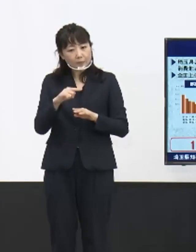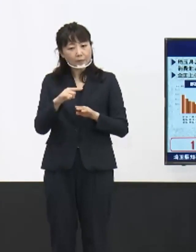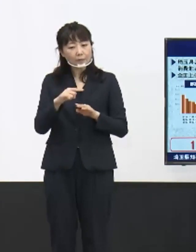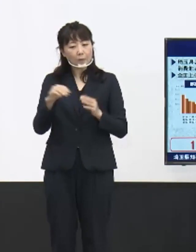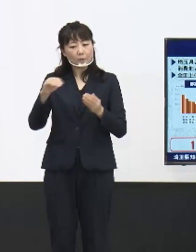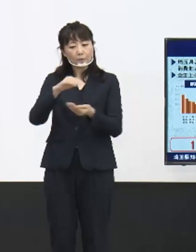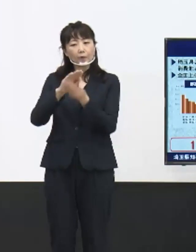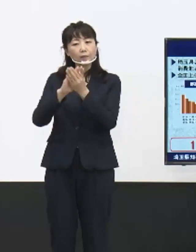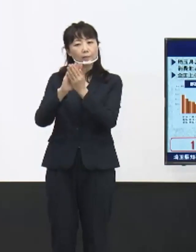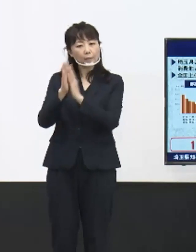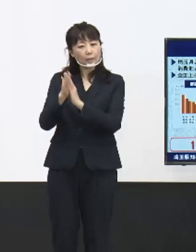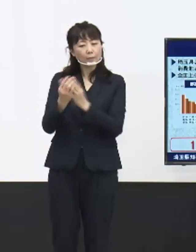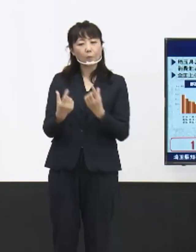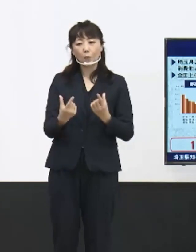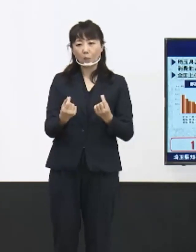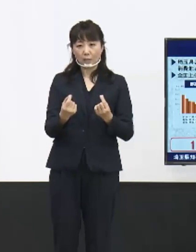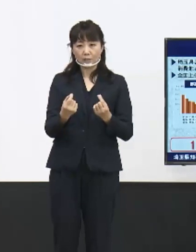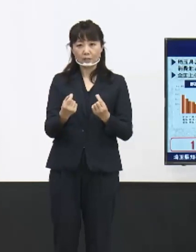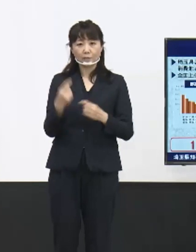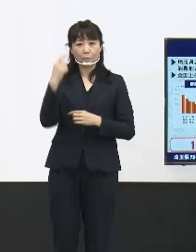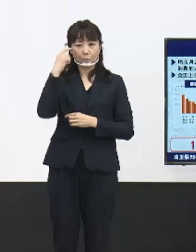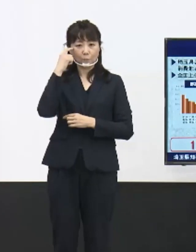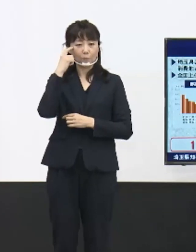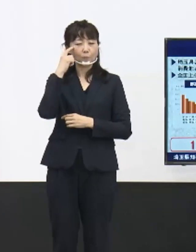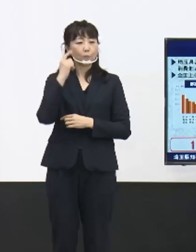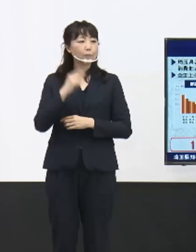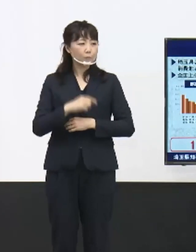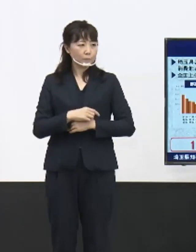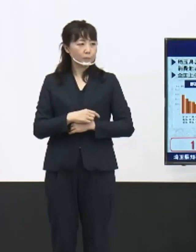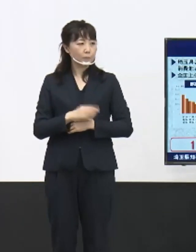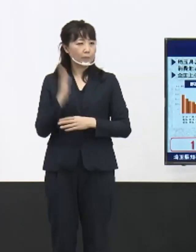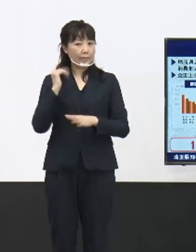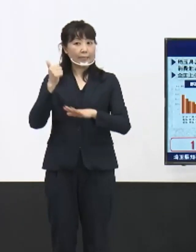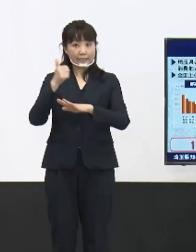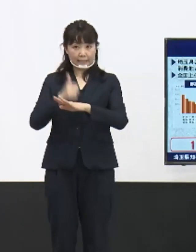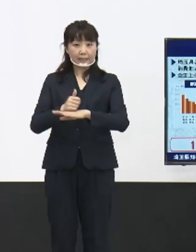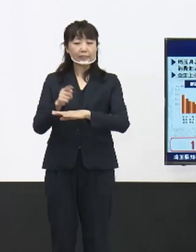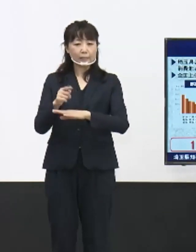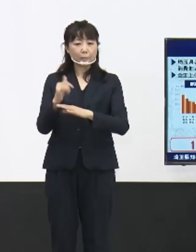ね同じような結果だったと思います。知事も与野党候補の応援など